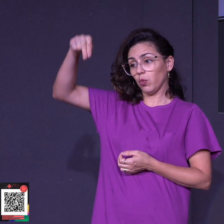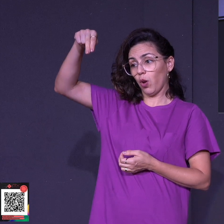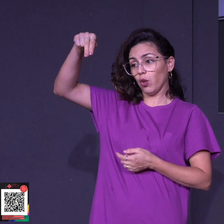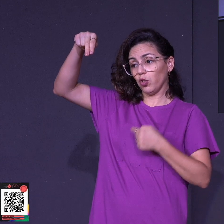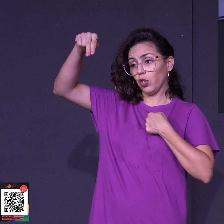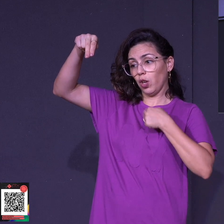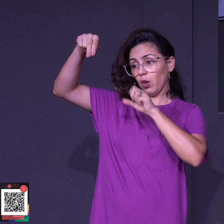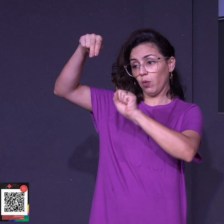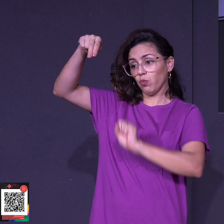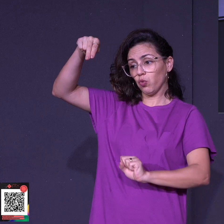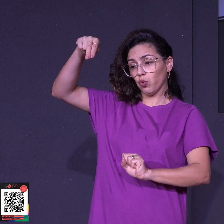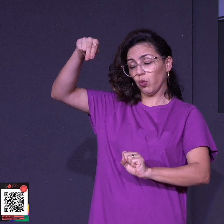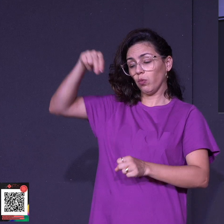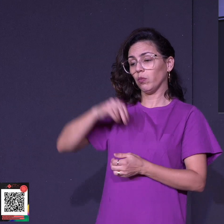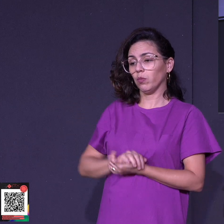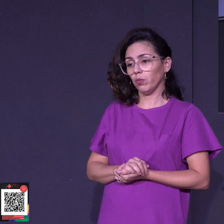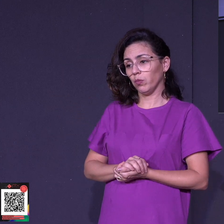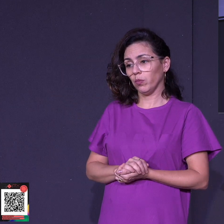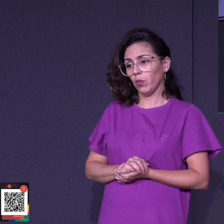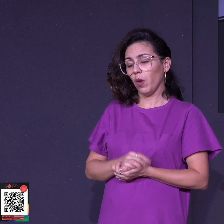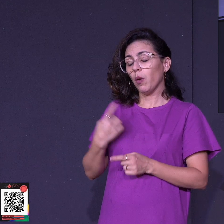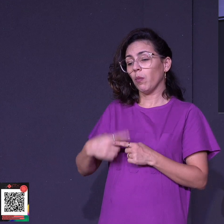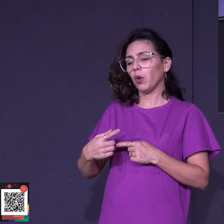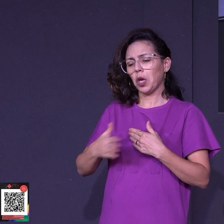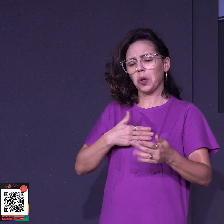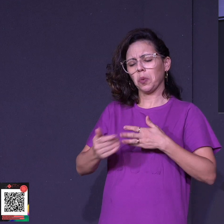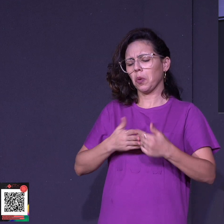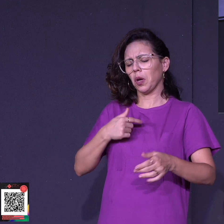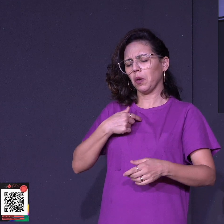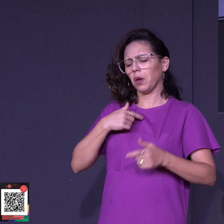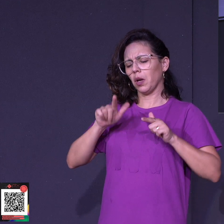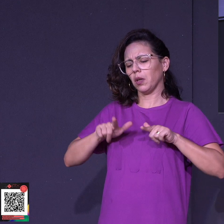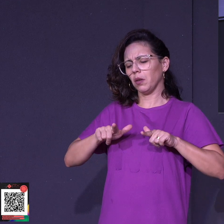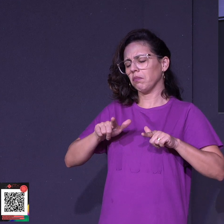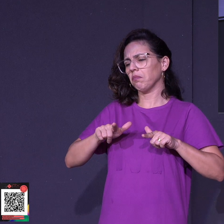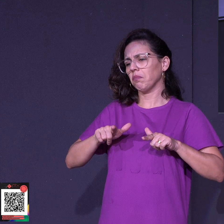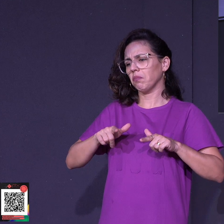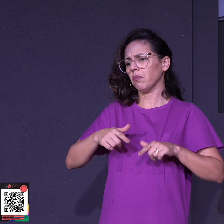eu for, a bênção de Deus estará comigo.